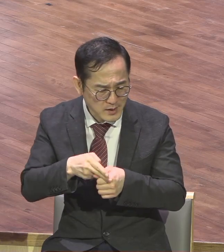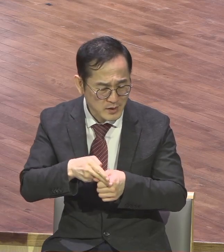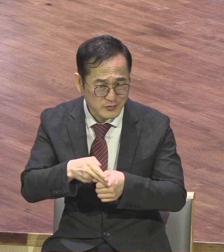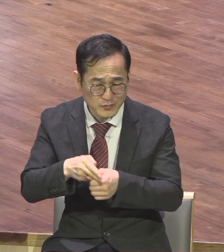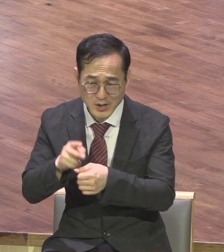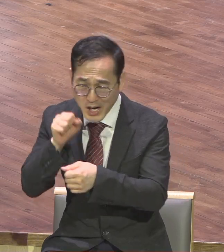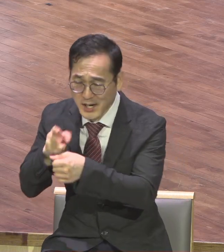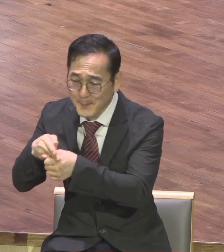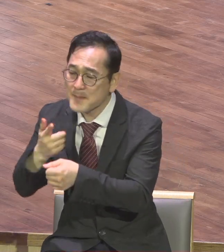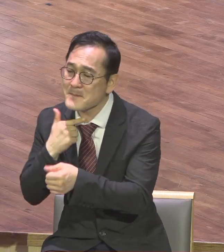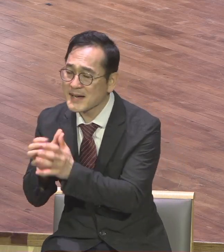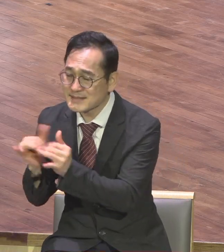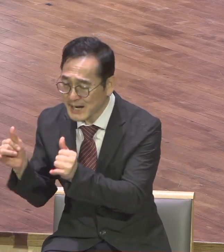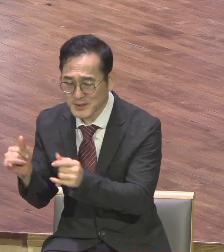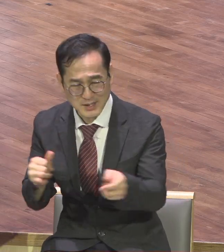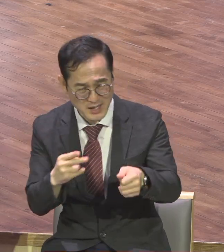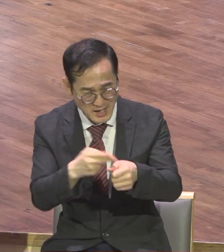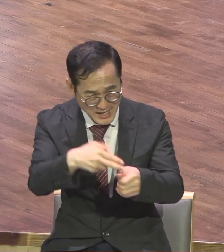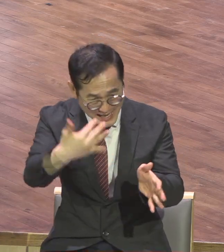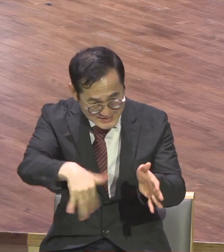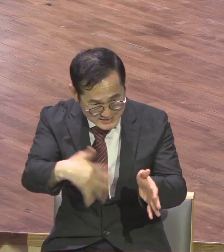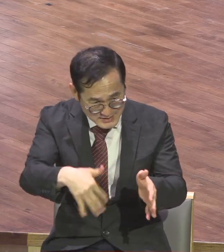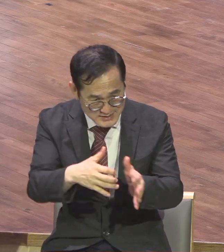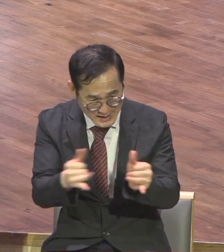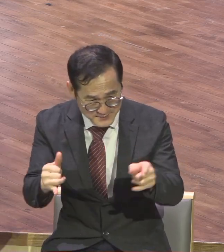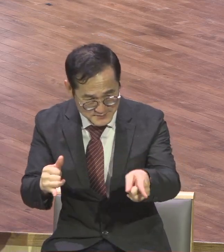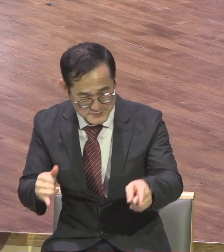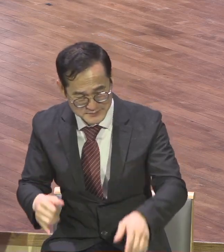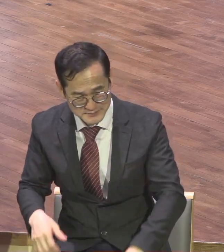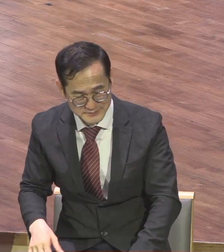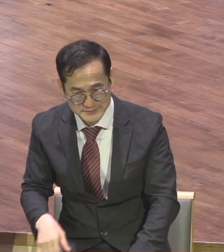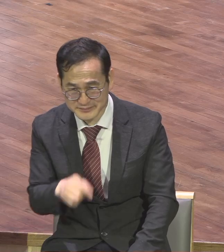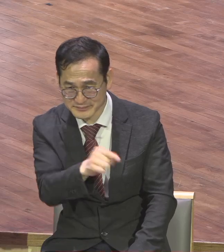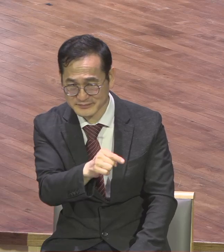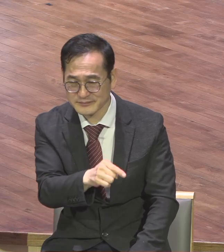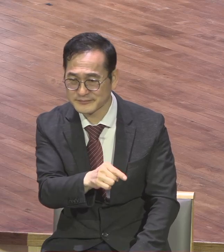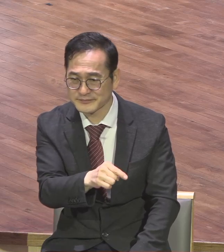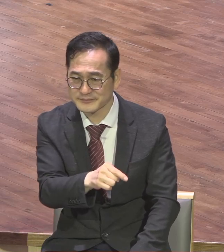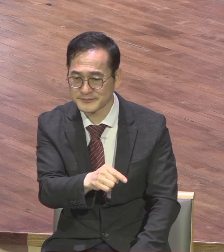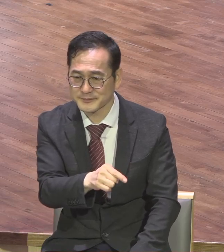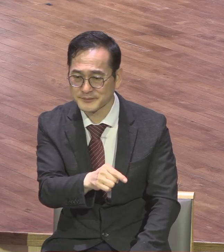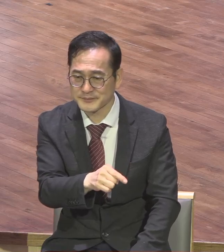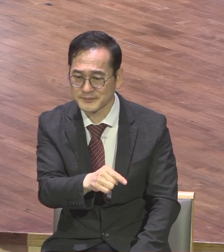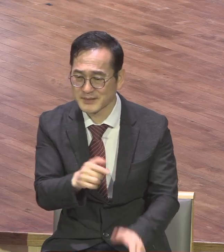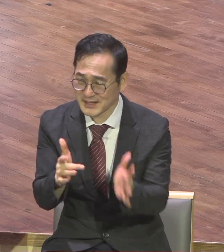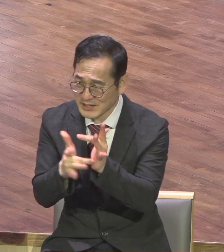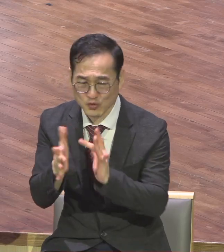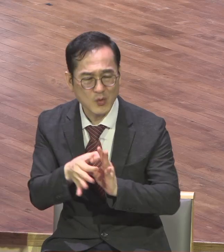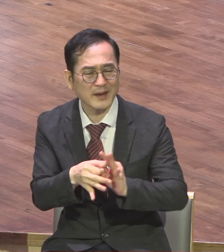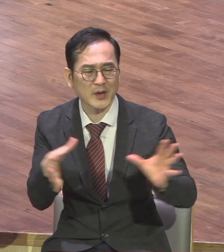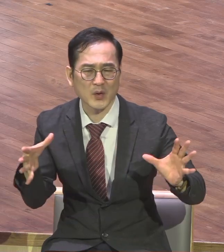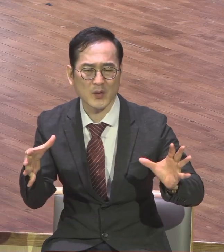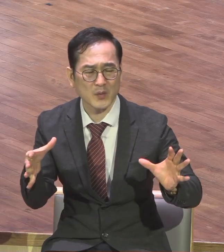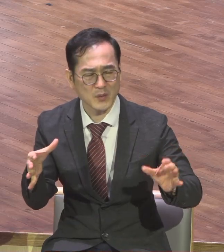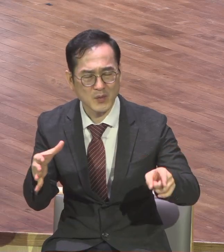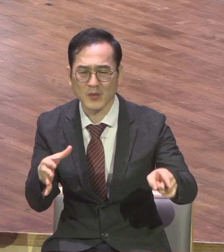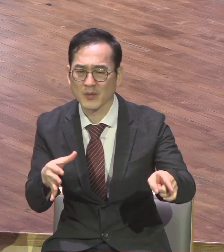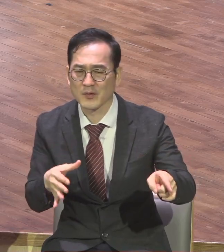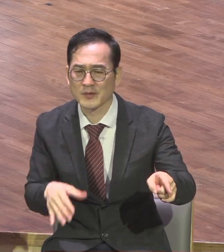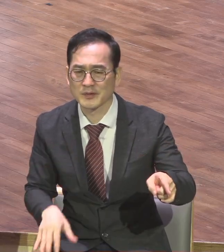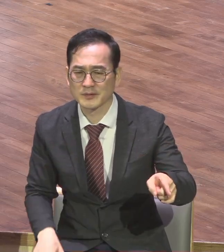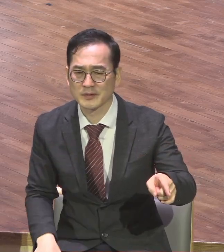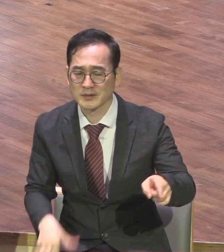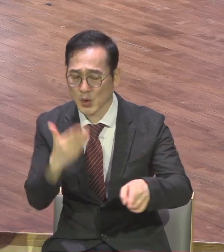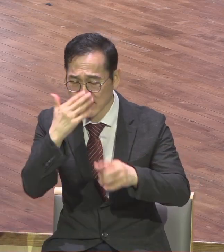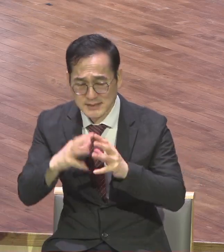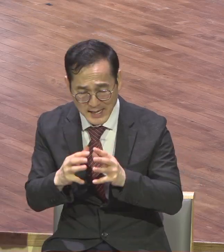칭하는 자들로부터 할례를 받지 않는 무리라 칭함을 받은 자들이라 그때에 너희는 그리스도 밖에 있었고